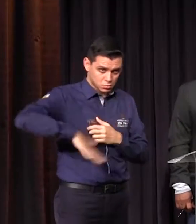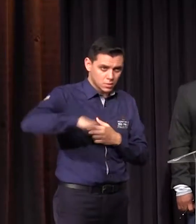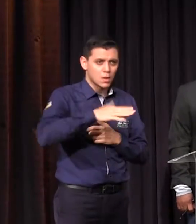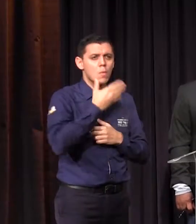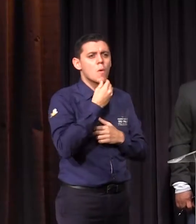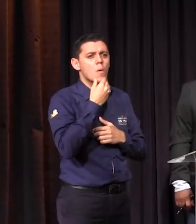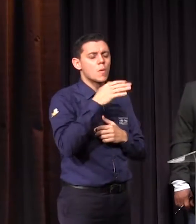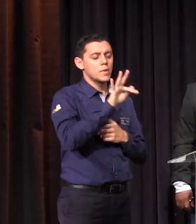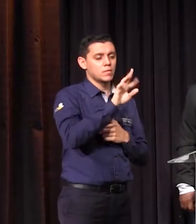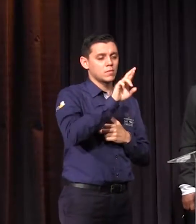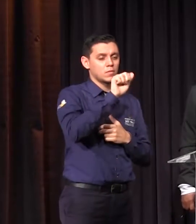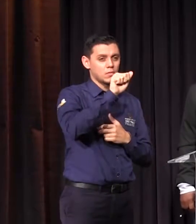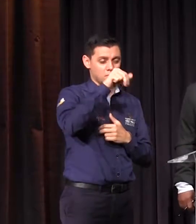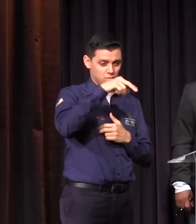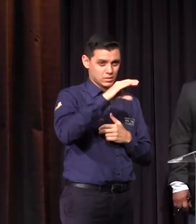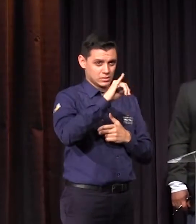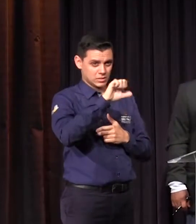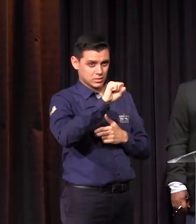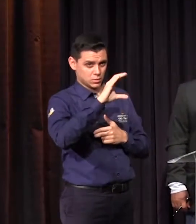alves dos santos